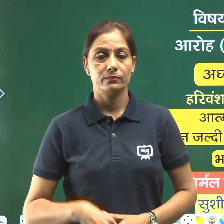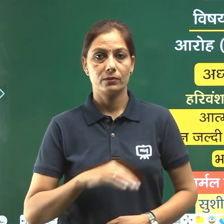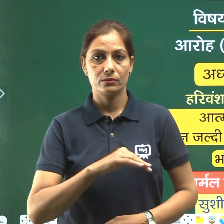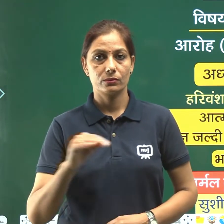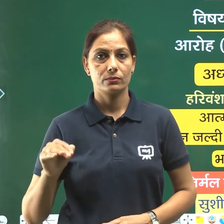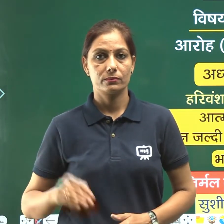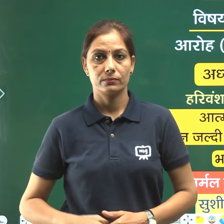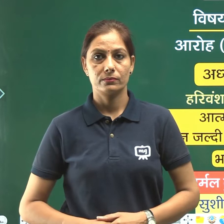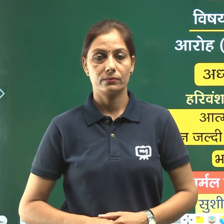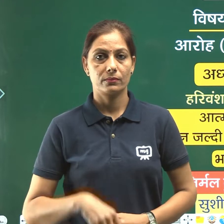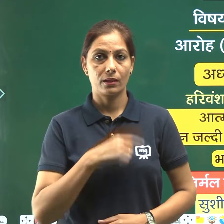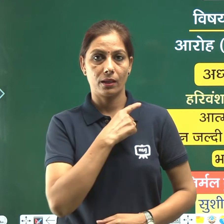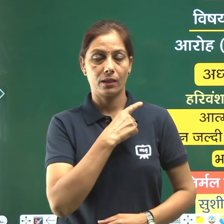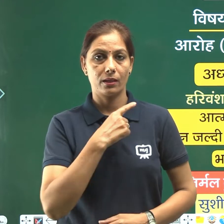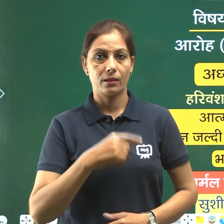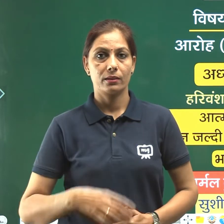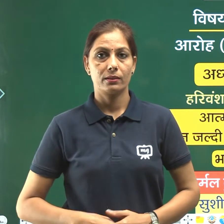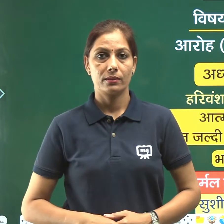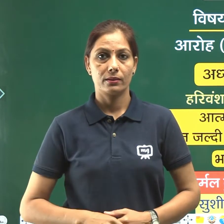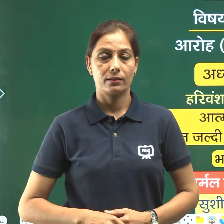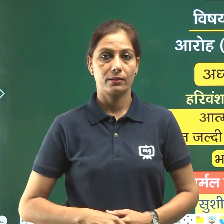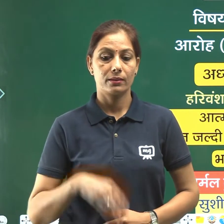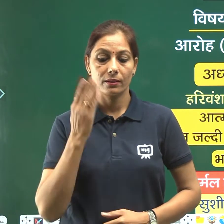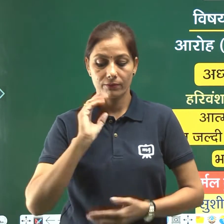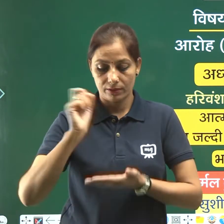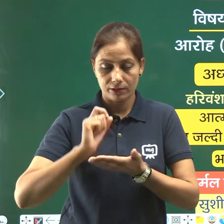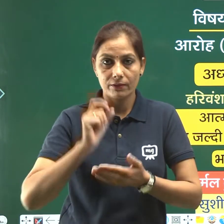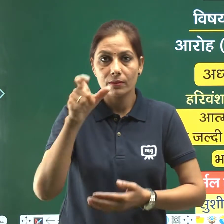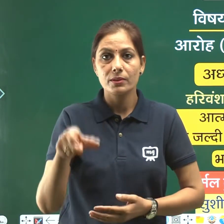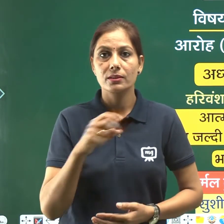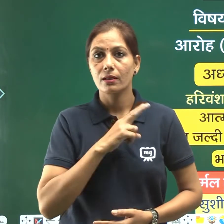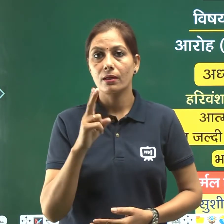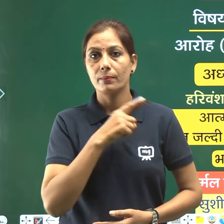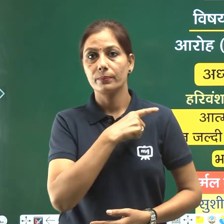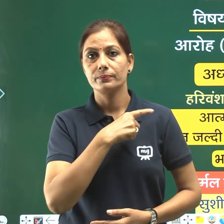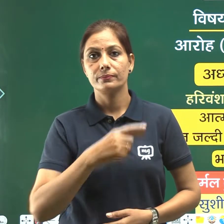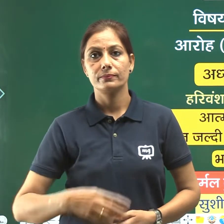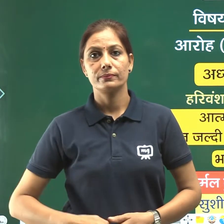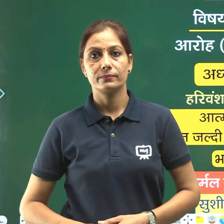बच्चों, ये है कवि हरिवंश राय बच्चन।